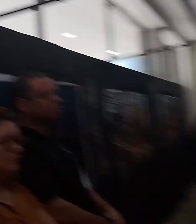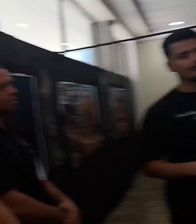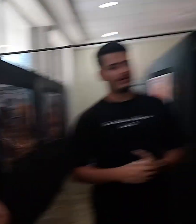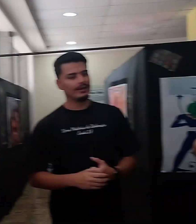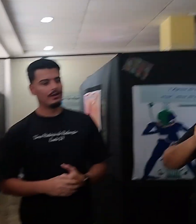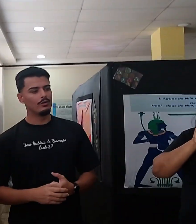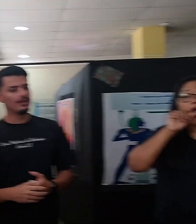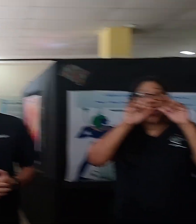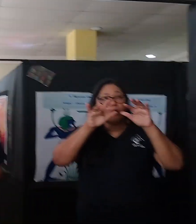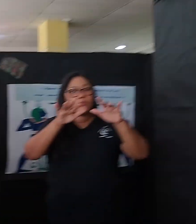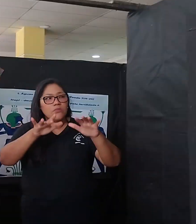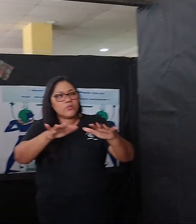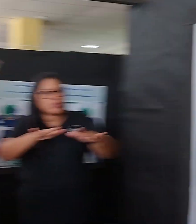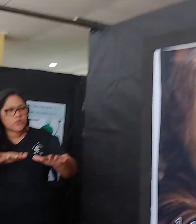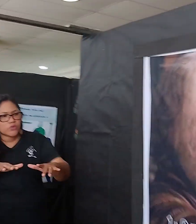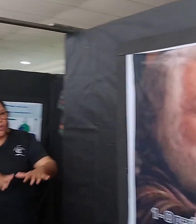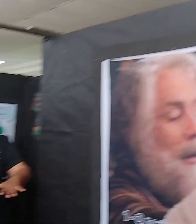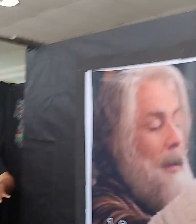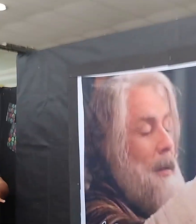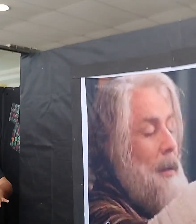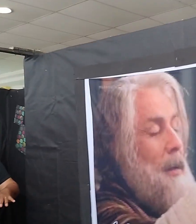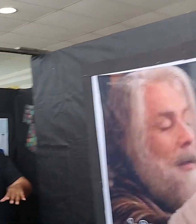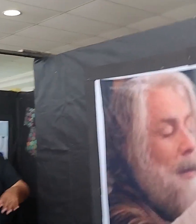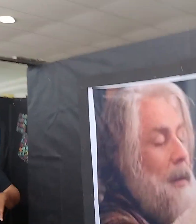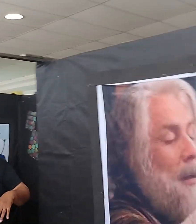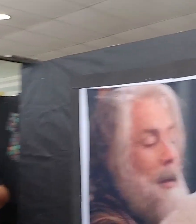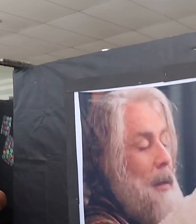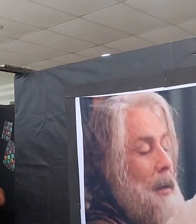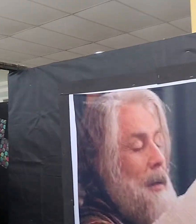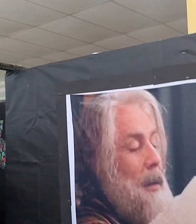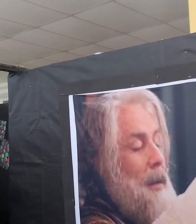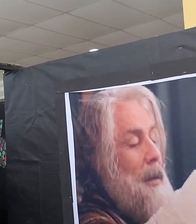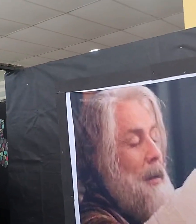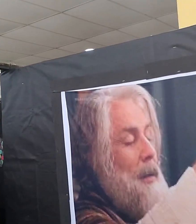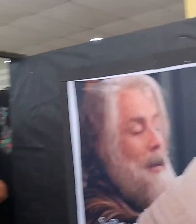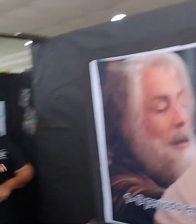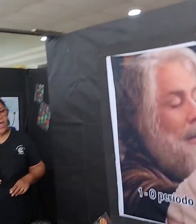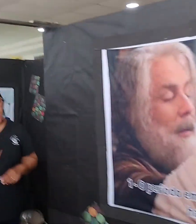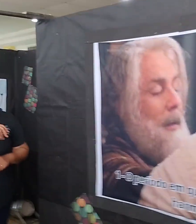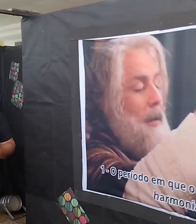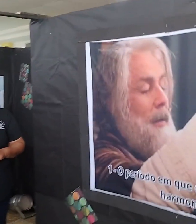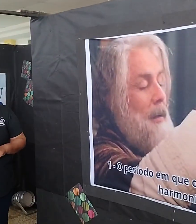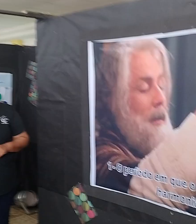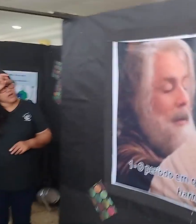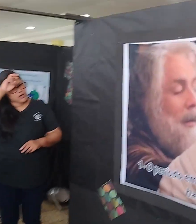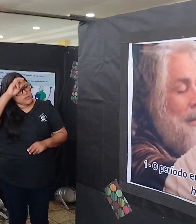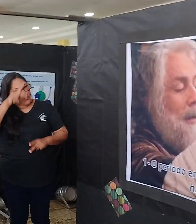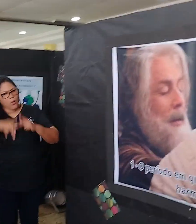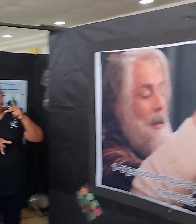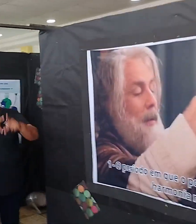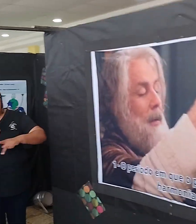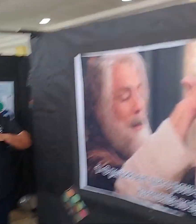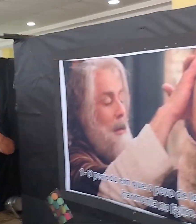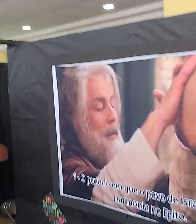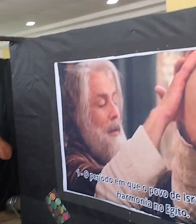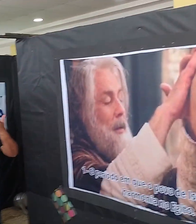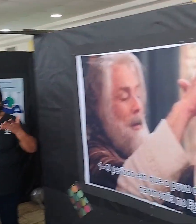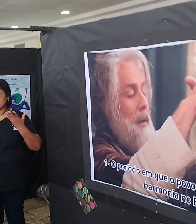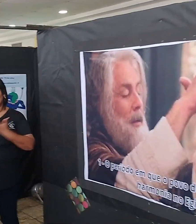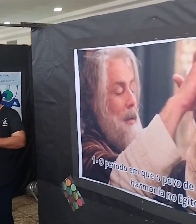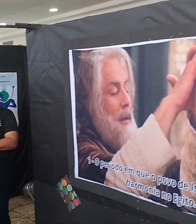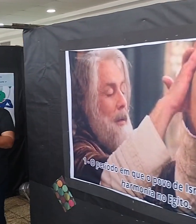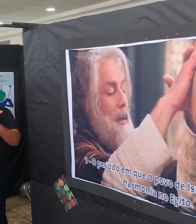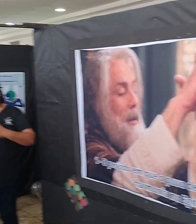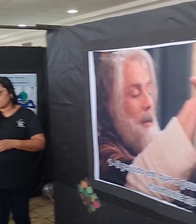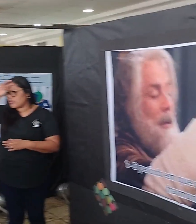últimos faraós ali no Egito. Então, o povo vive em extrema harmonia no Egito.